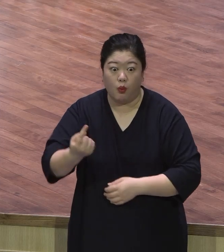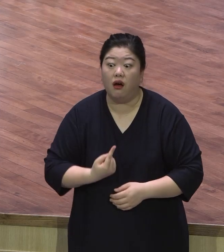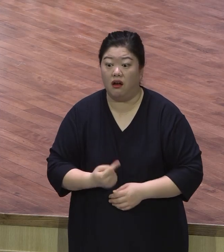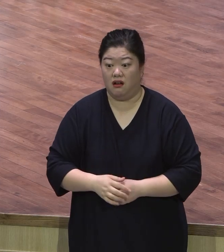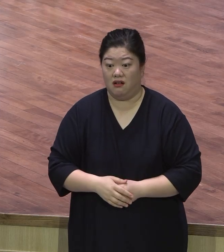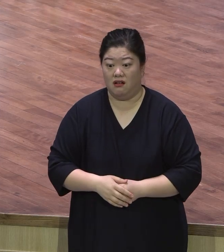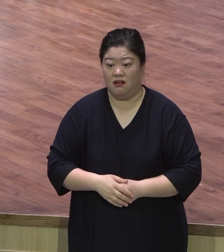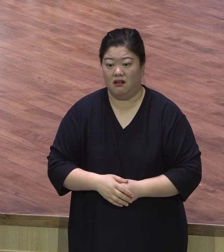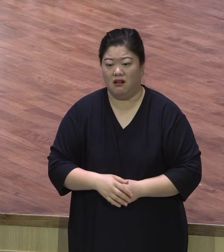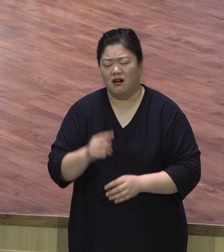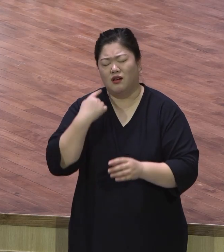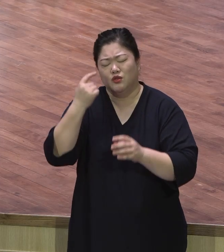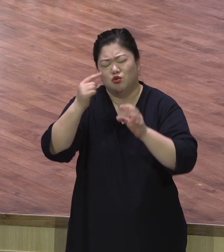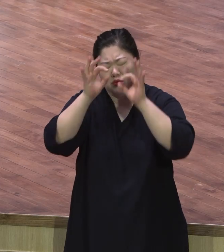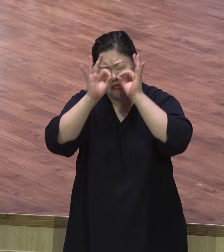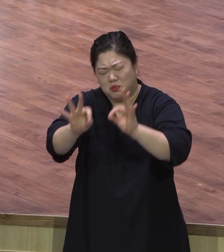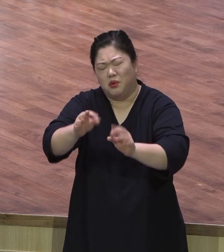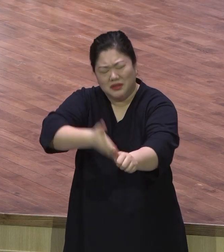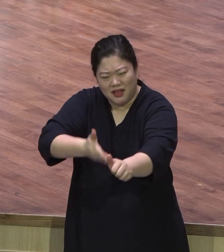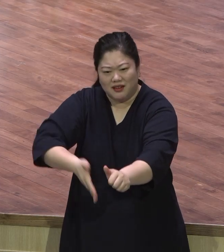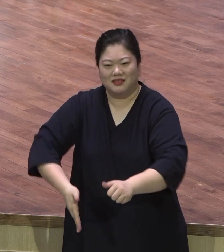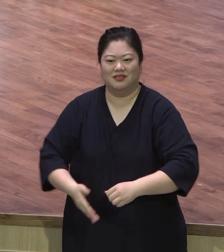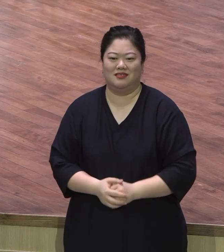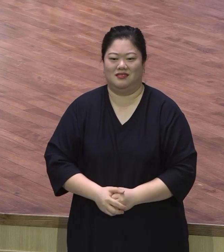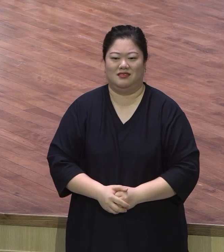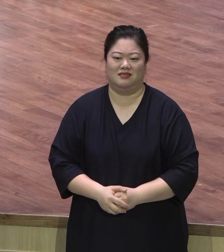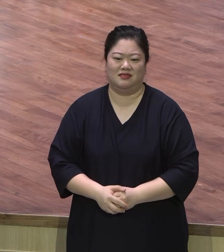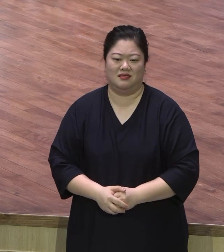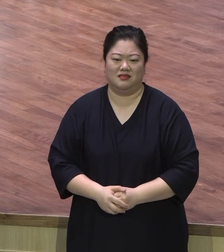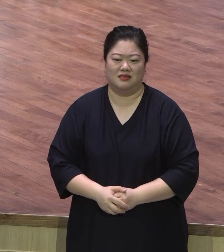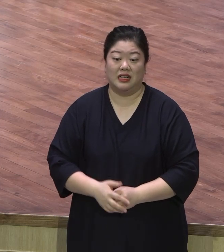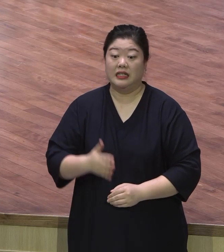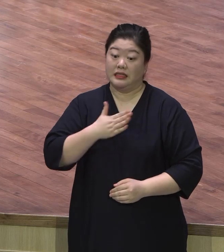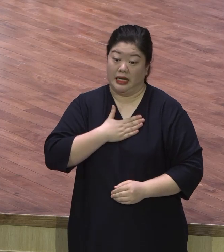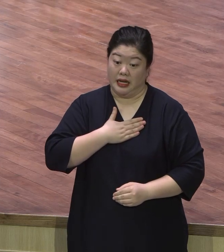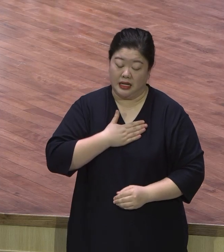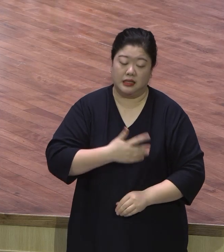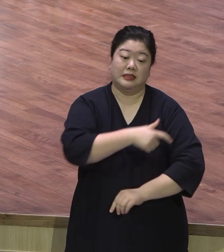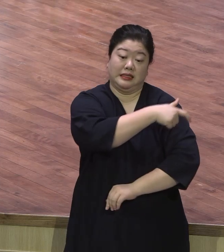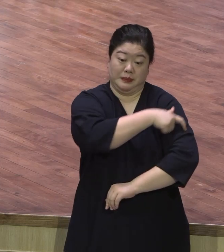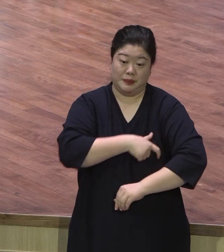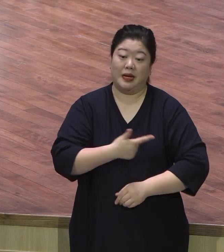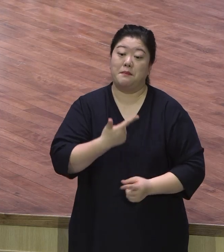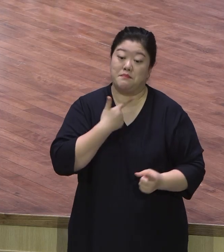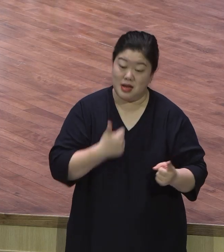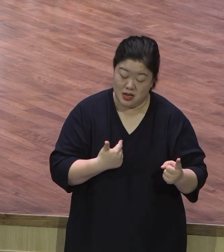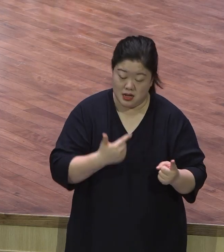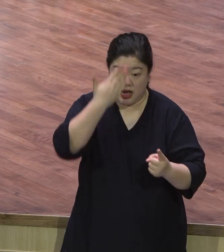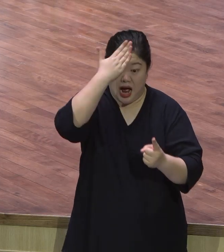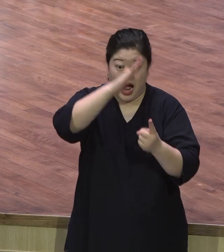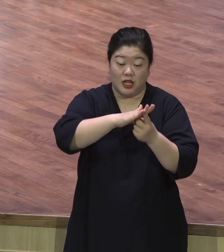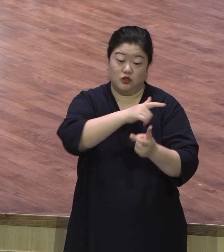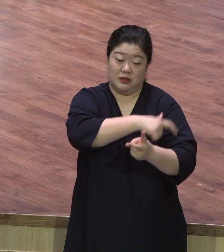저는 장로까지 한 사람입니다 축복된 길 하면 머리를 쳐받고 받았어요